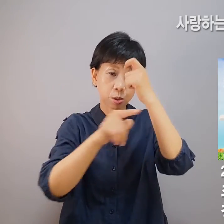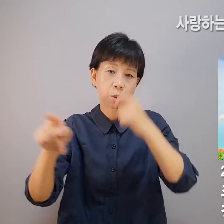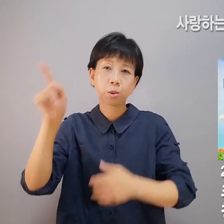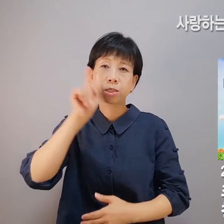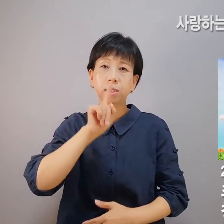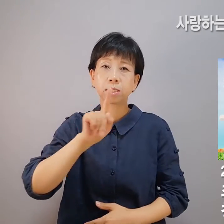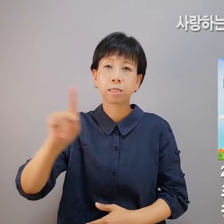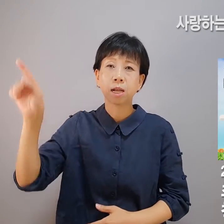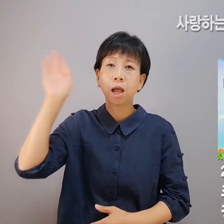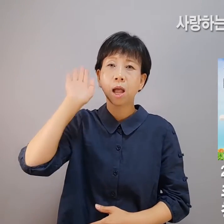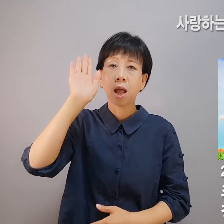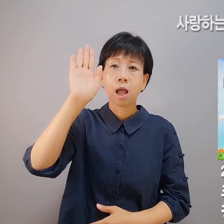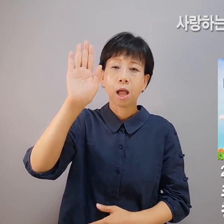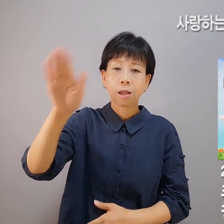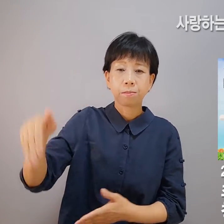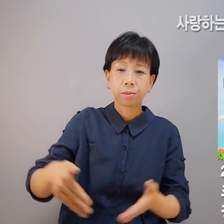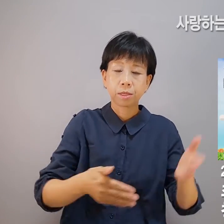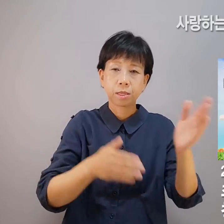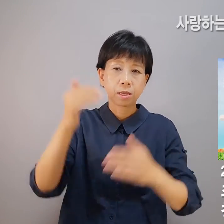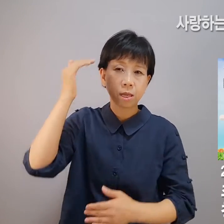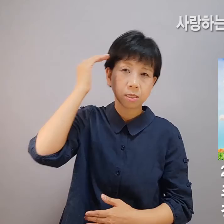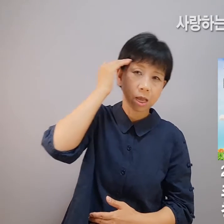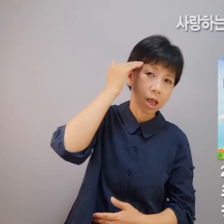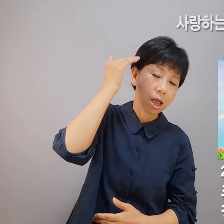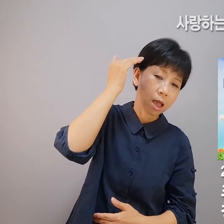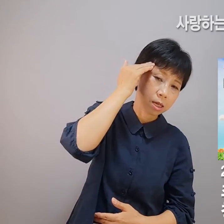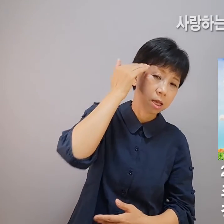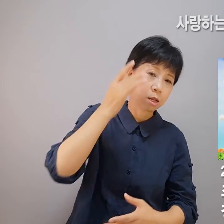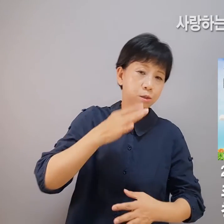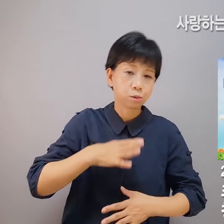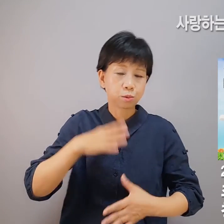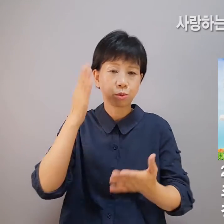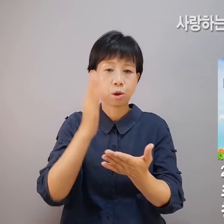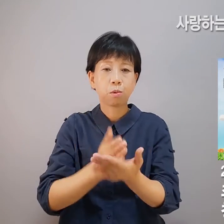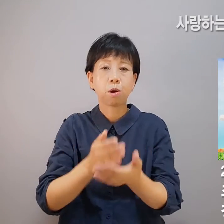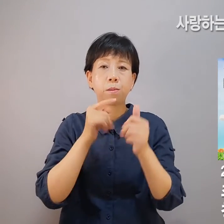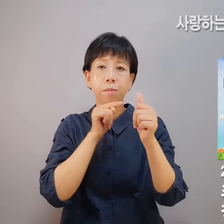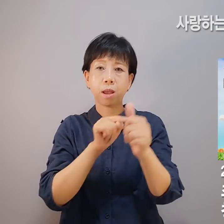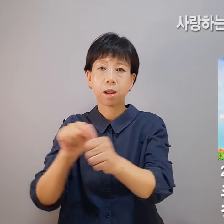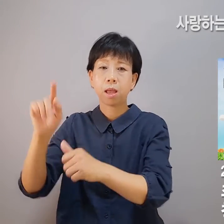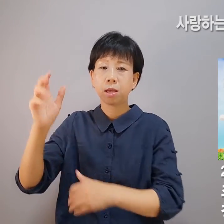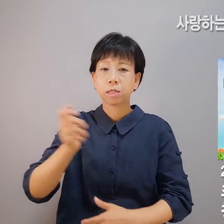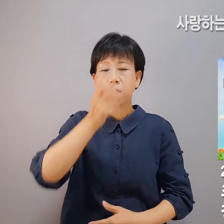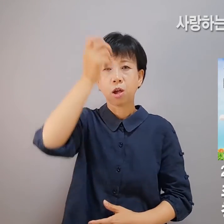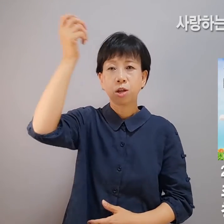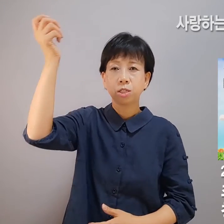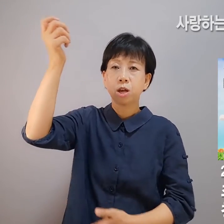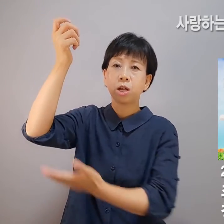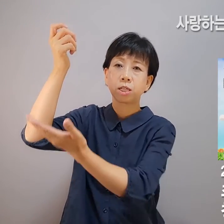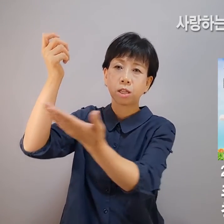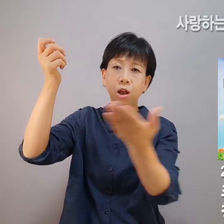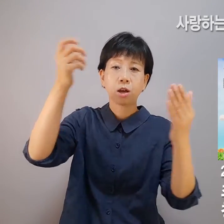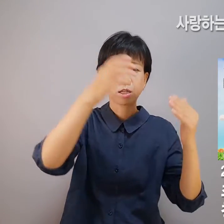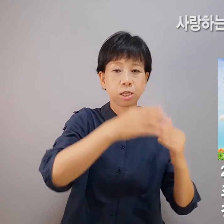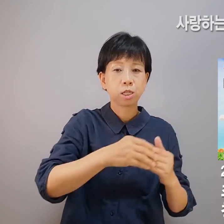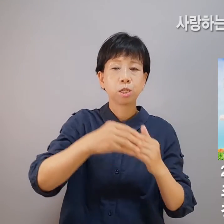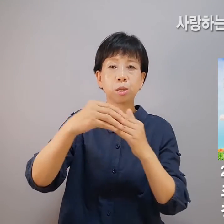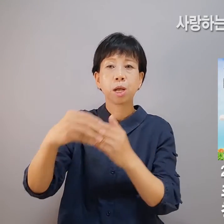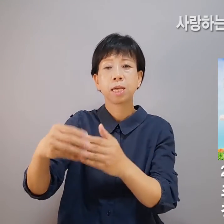성도들아, 앞길의 장애 두려 말아라. 성령이 너